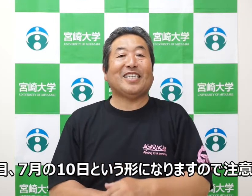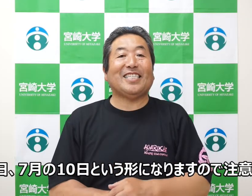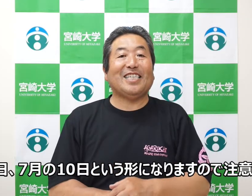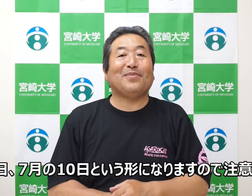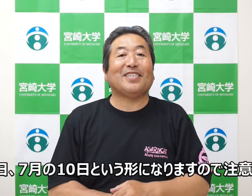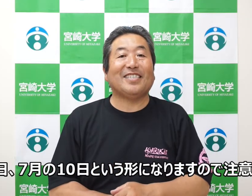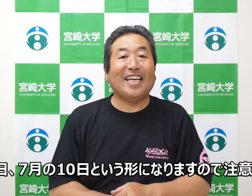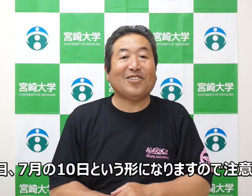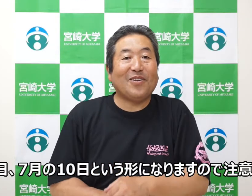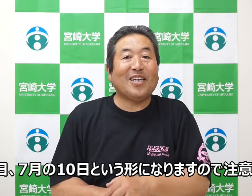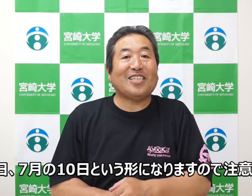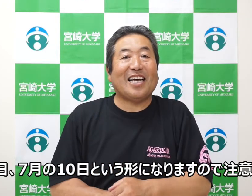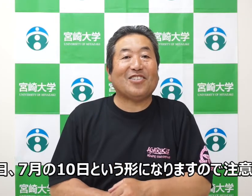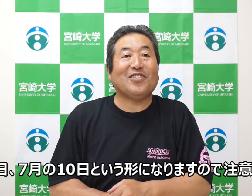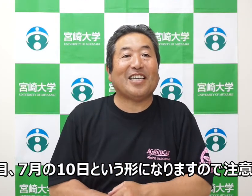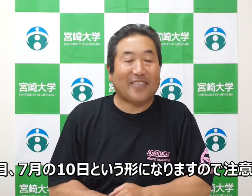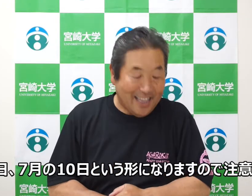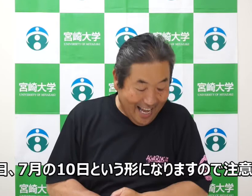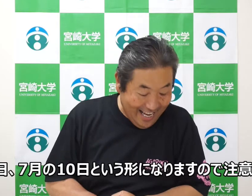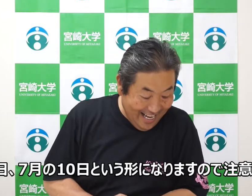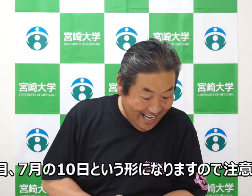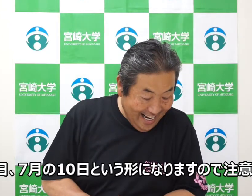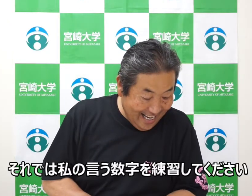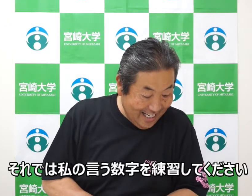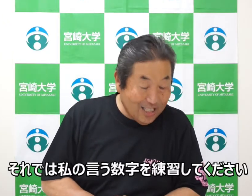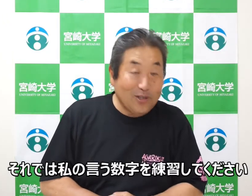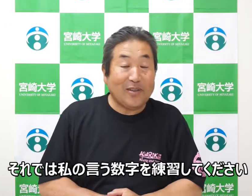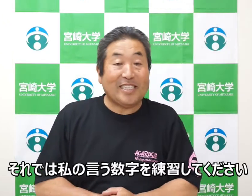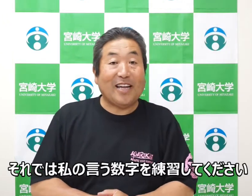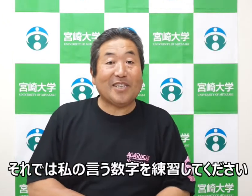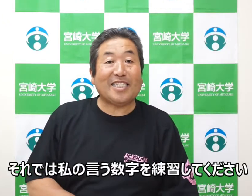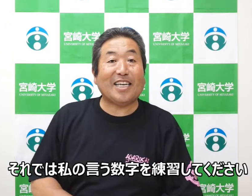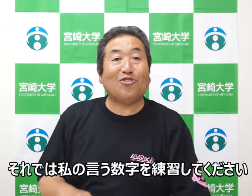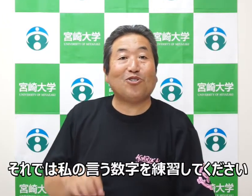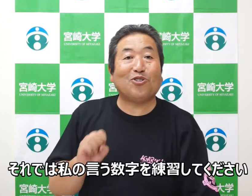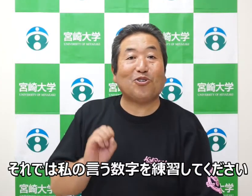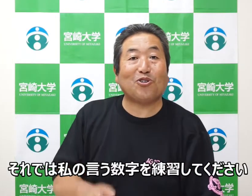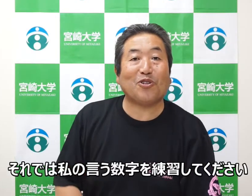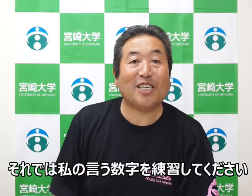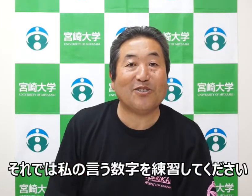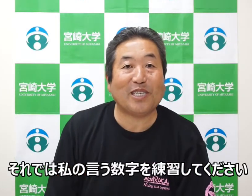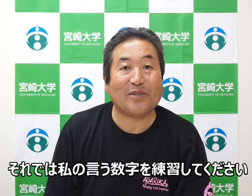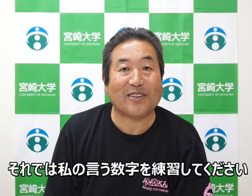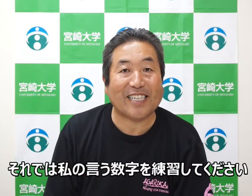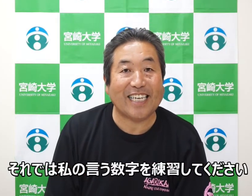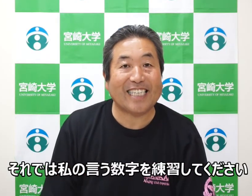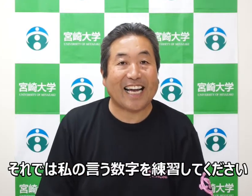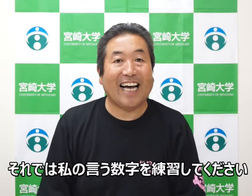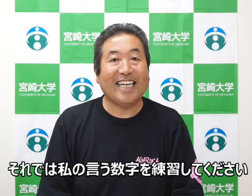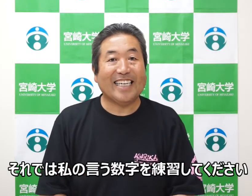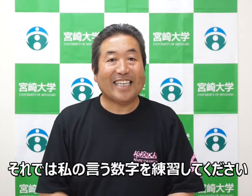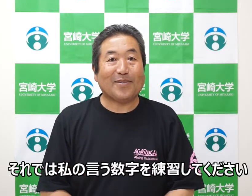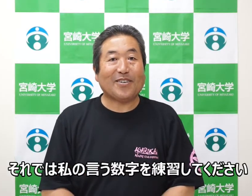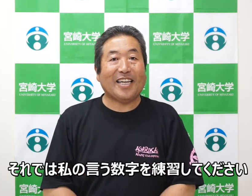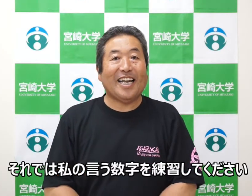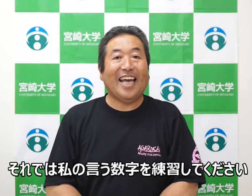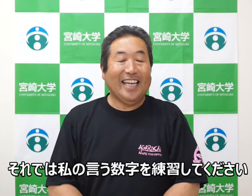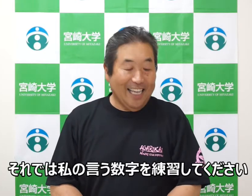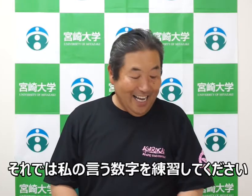でしますんで、それは注意してください。はい、それではですね、私が言う数字をちょっと練習してみてください。いいですか？頑張ってくださいね。はい、